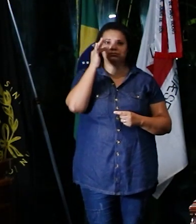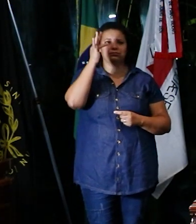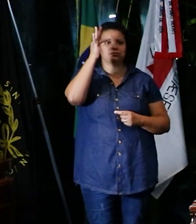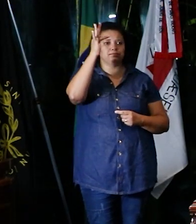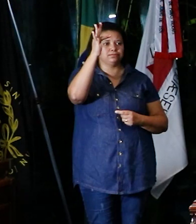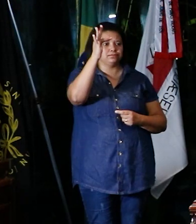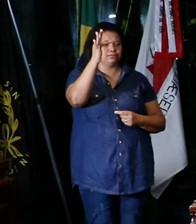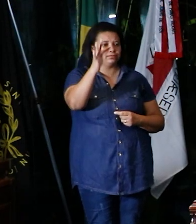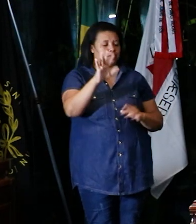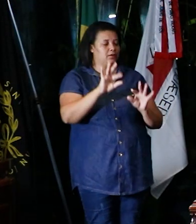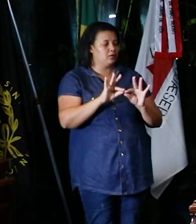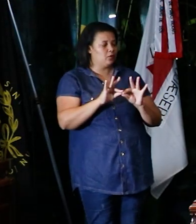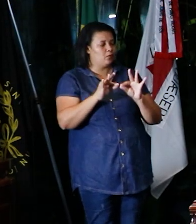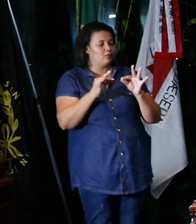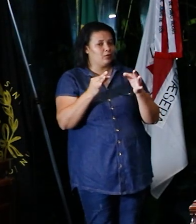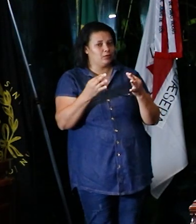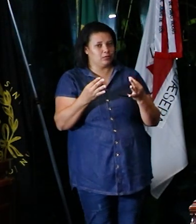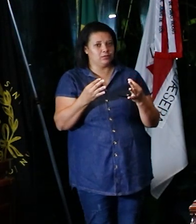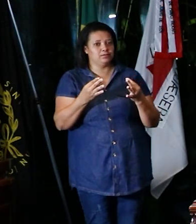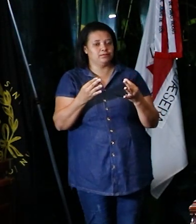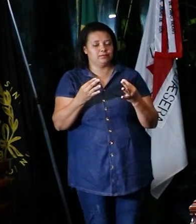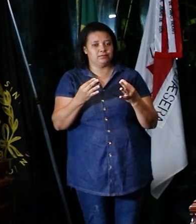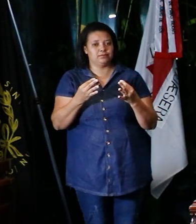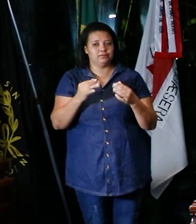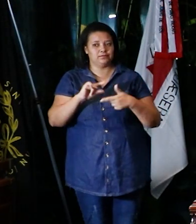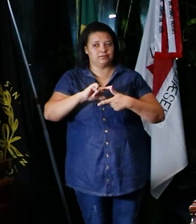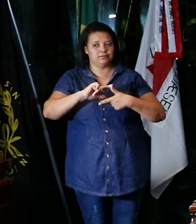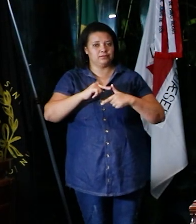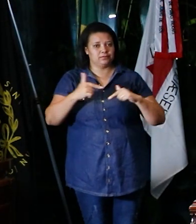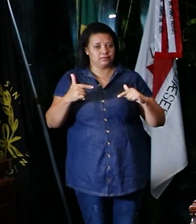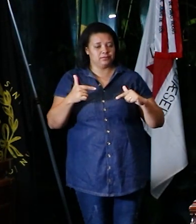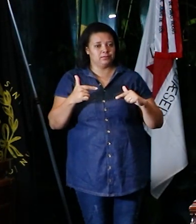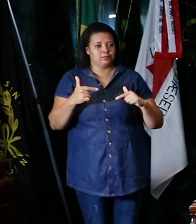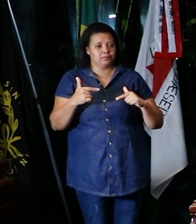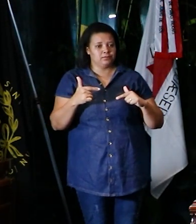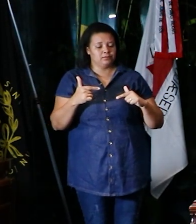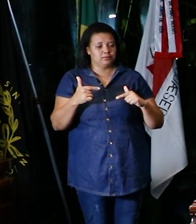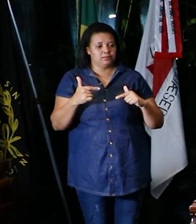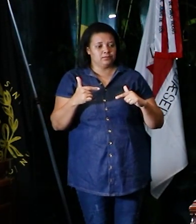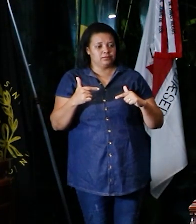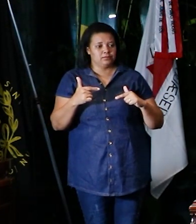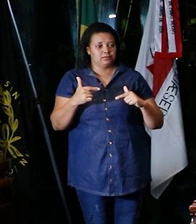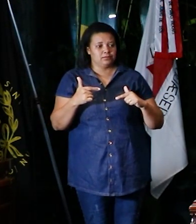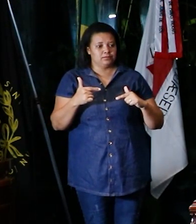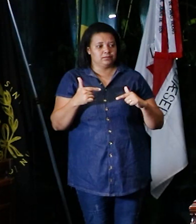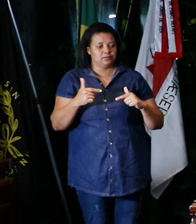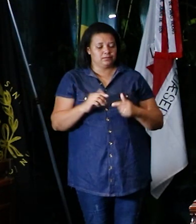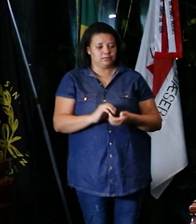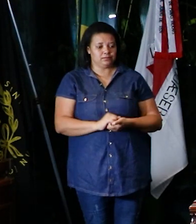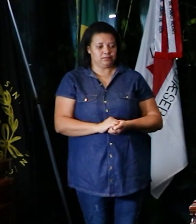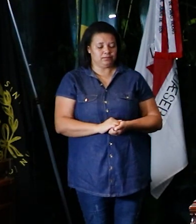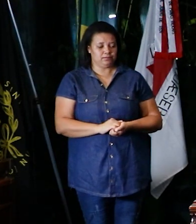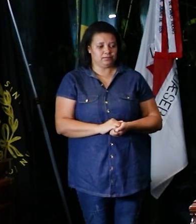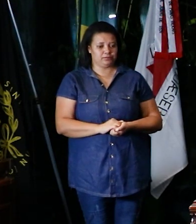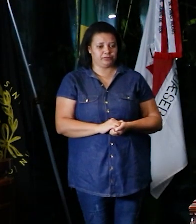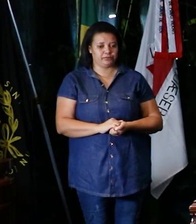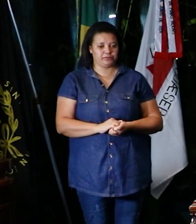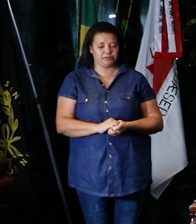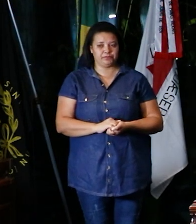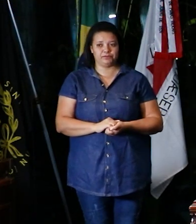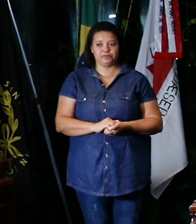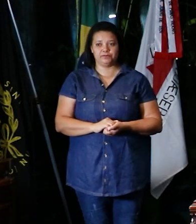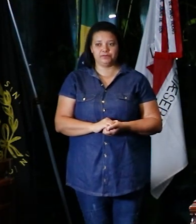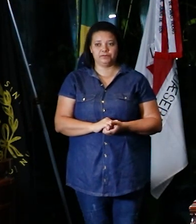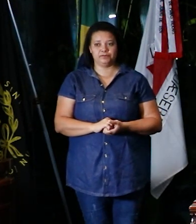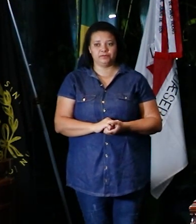do simples receituário modernista, mas ele foi muito além mesmo,